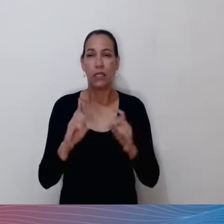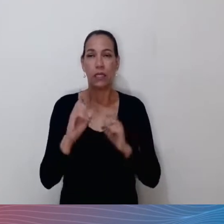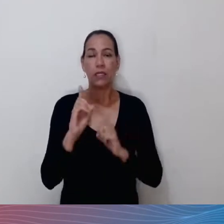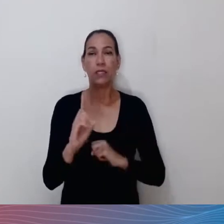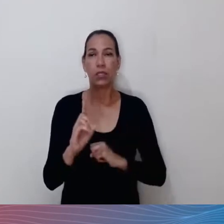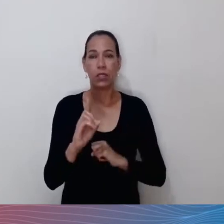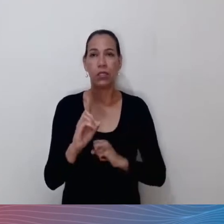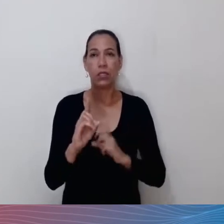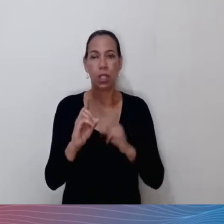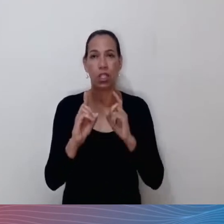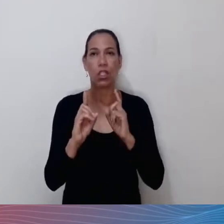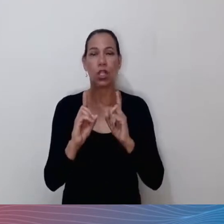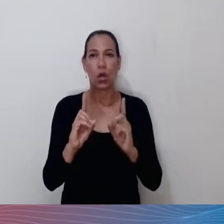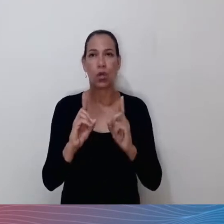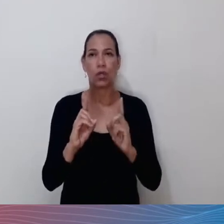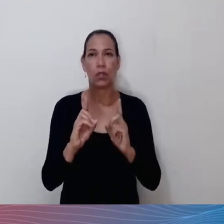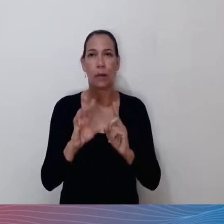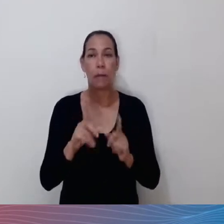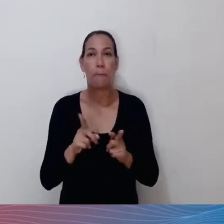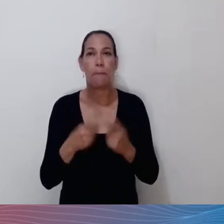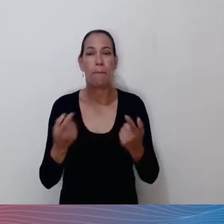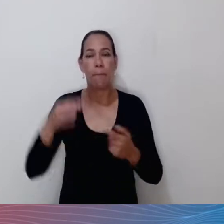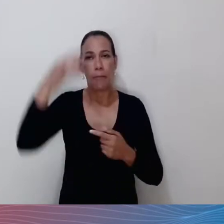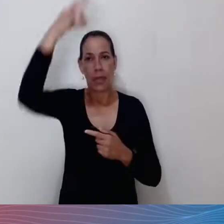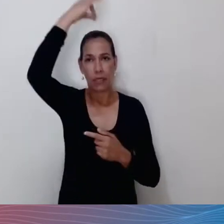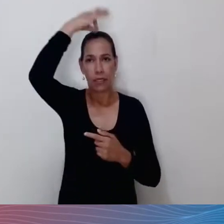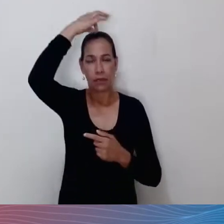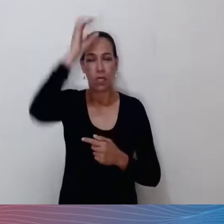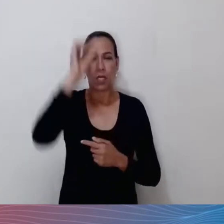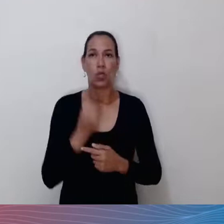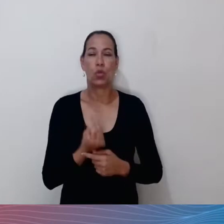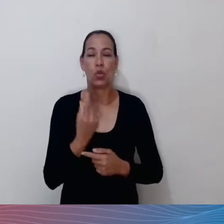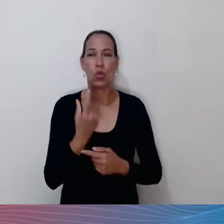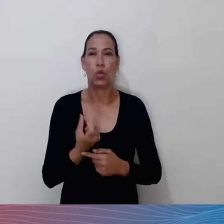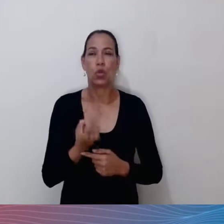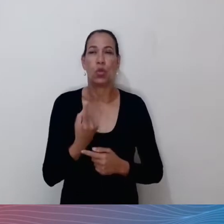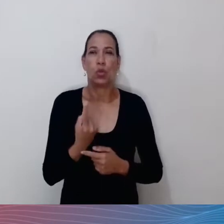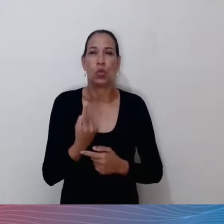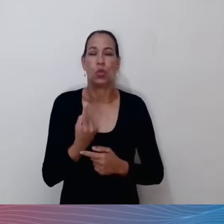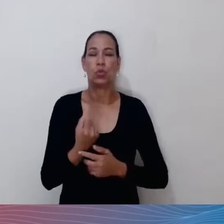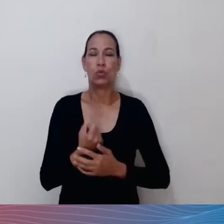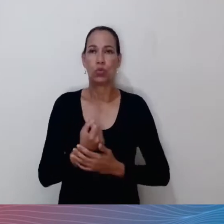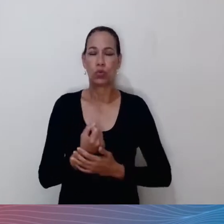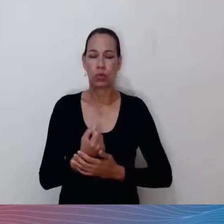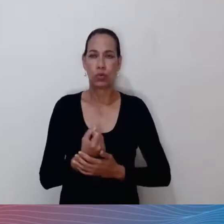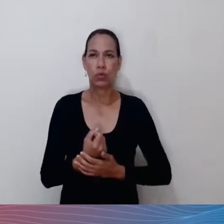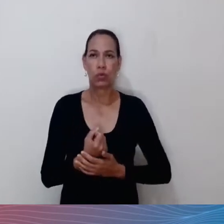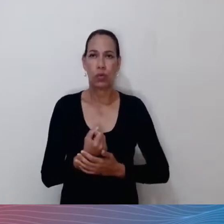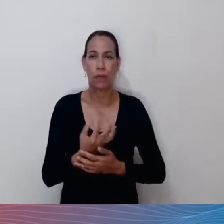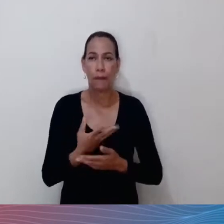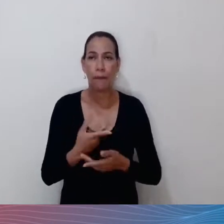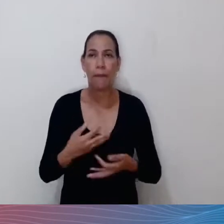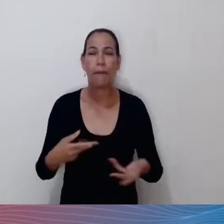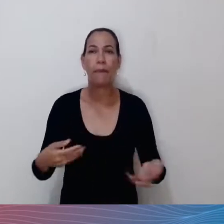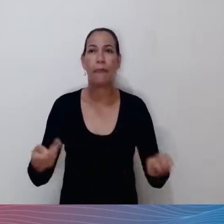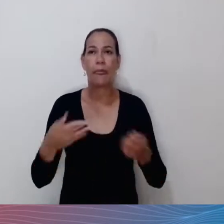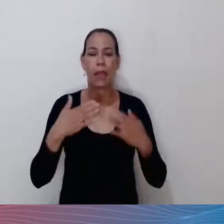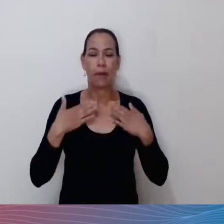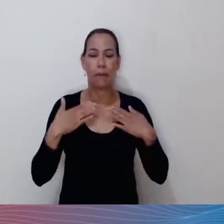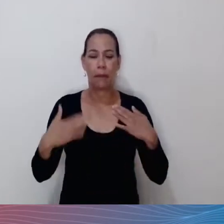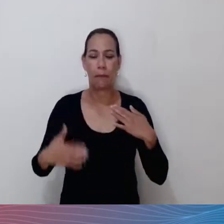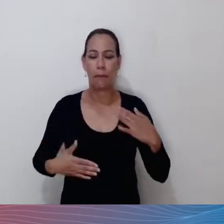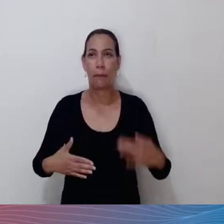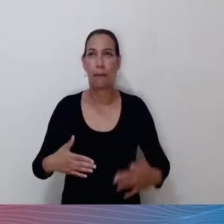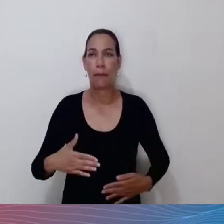distribuiu os dons a todos os membros, não é? O Espírito, ele